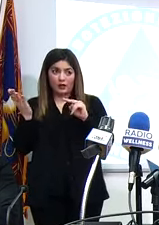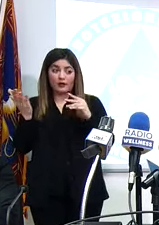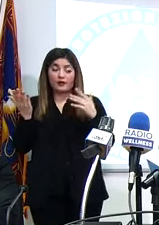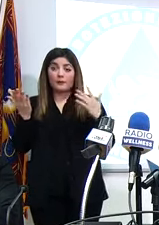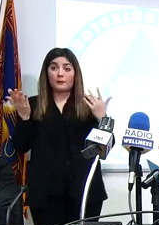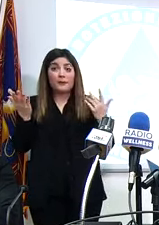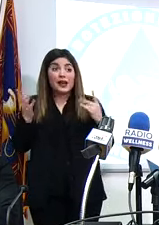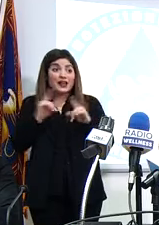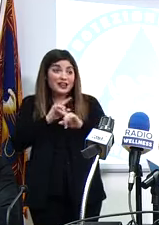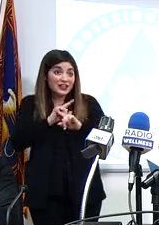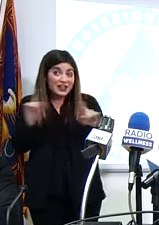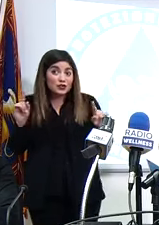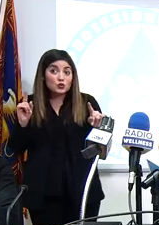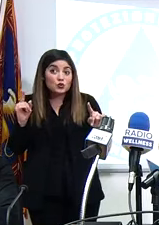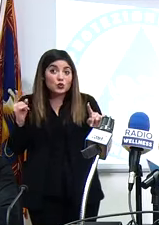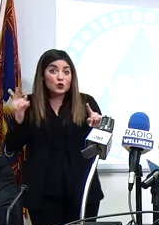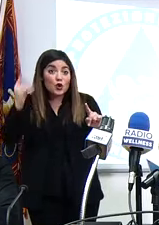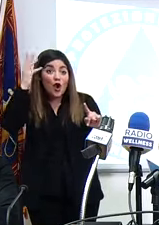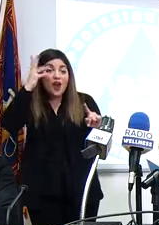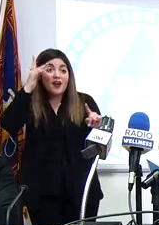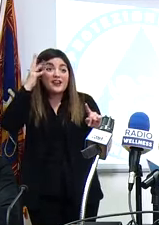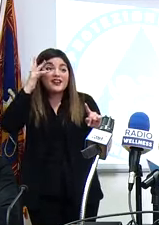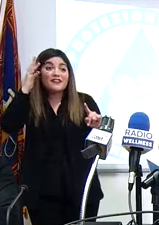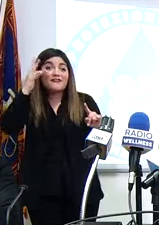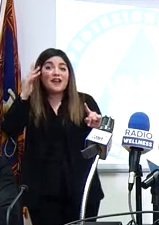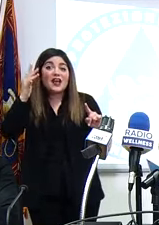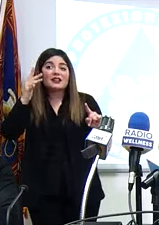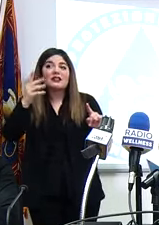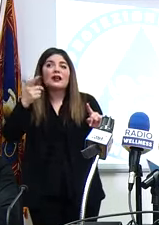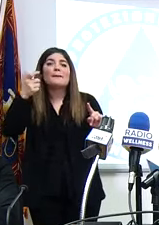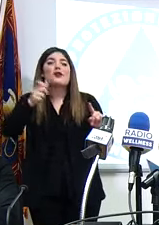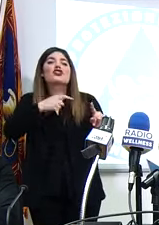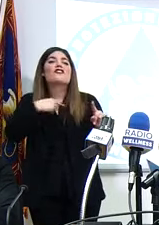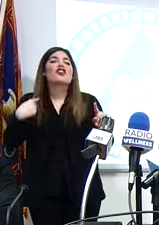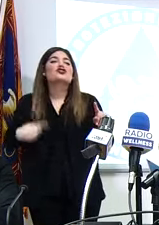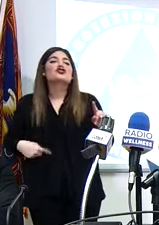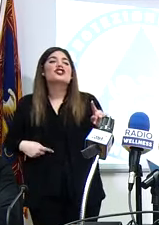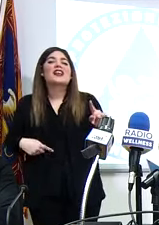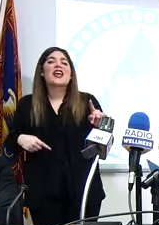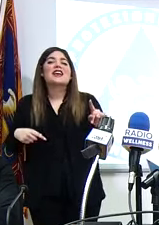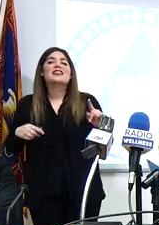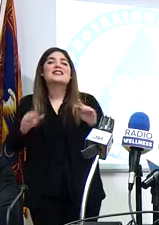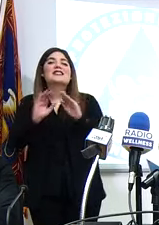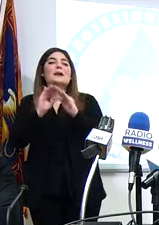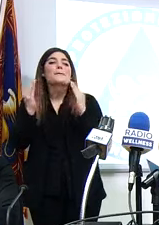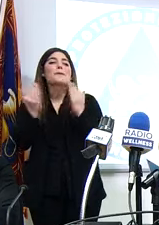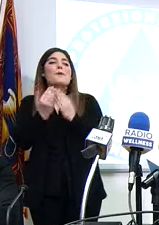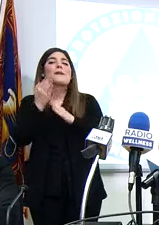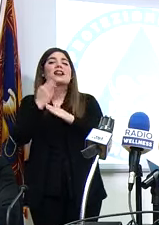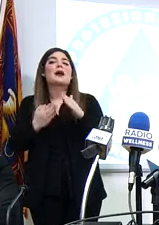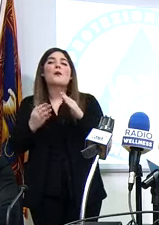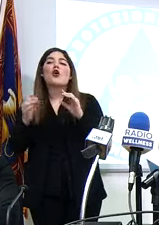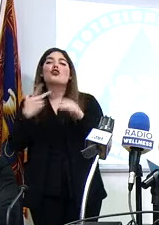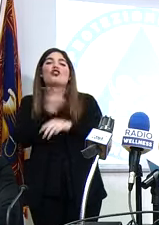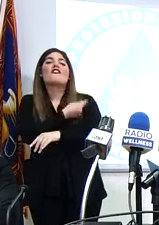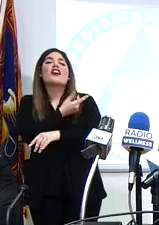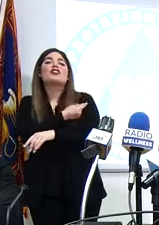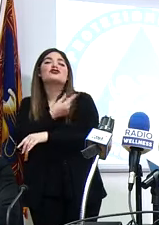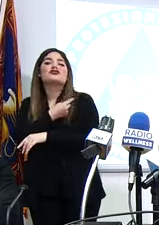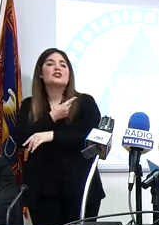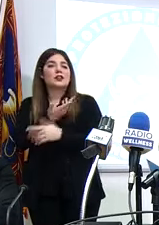domanda perché non vi chiedete perché i cinesi stanno vaccinando mezzo mondo, il continente africano, il Middle East, Centro